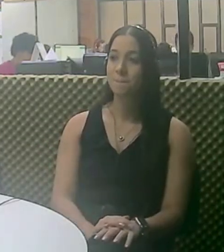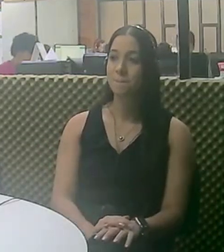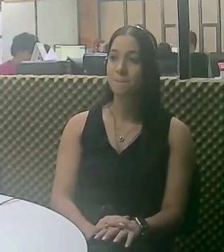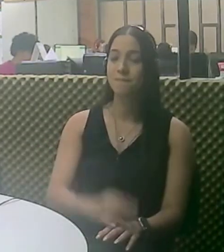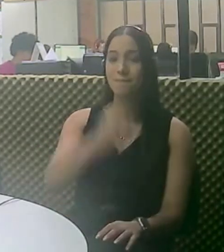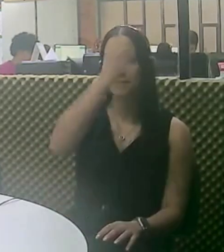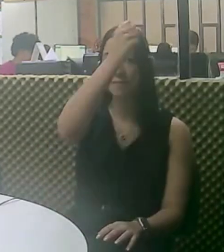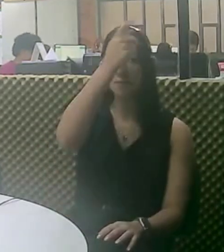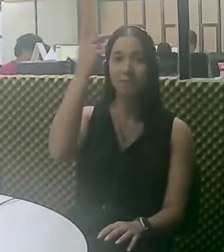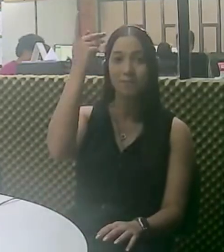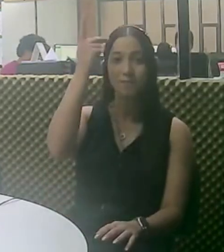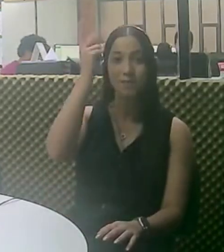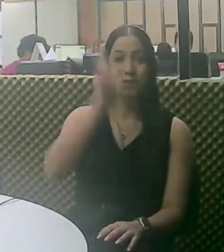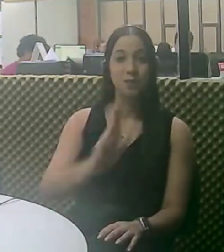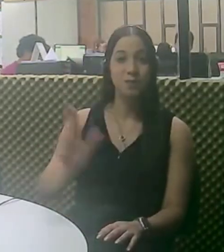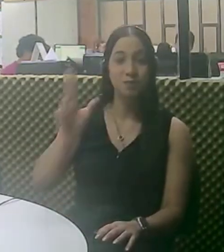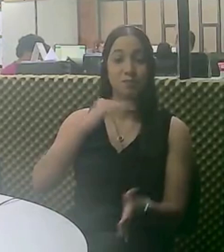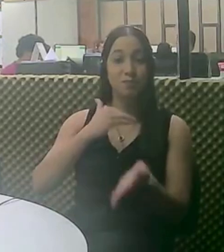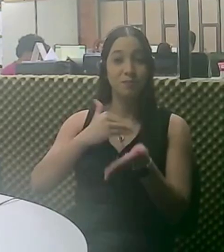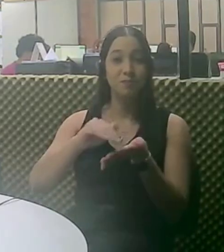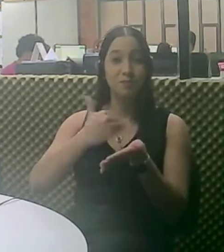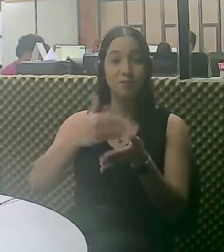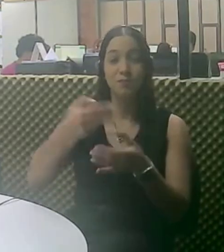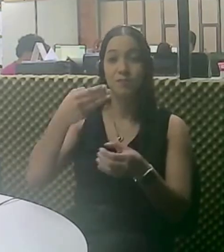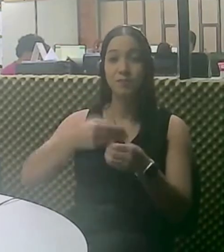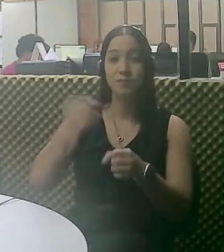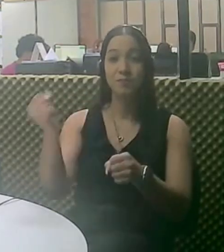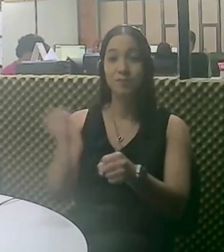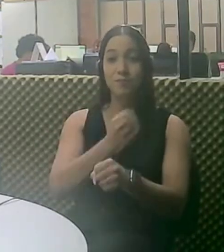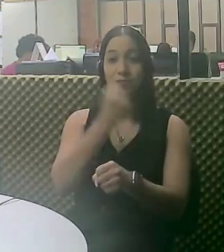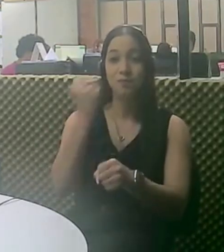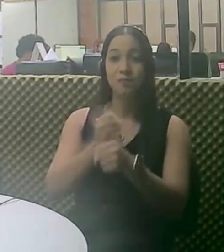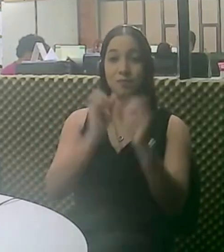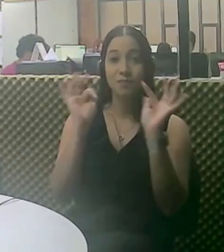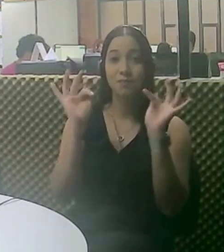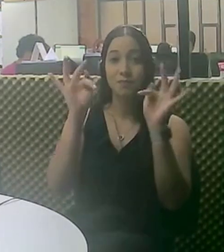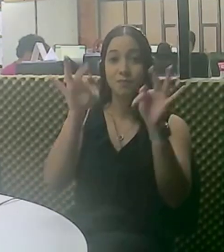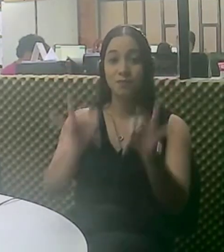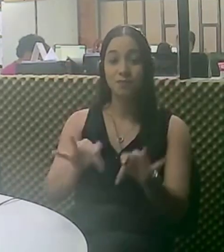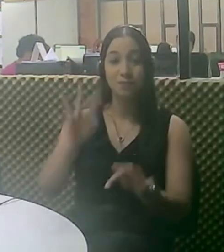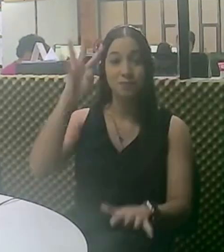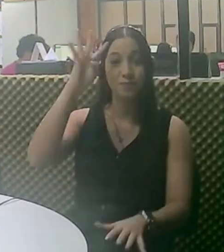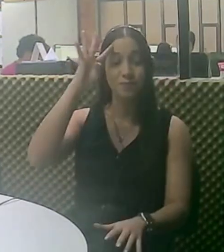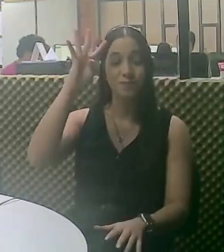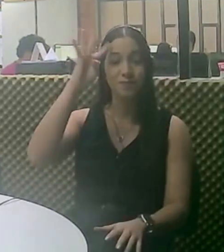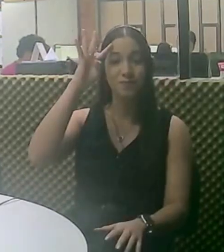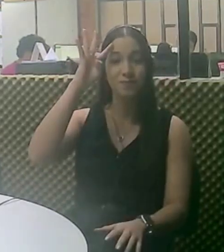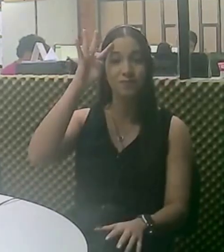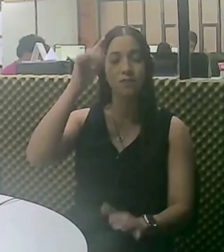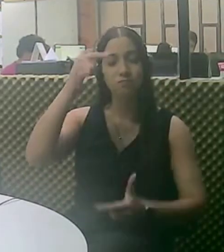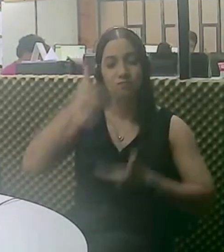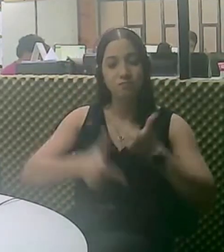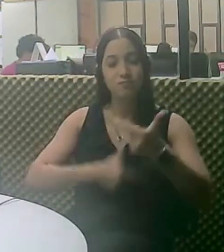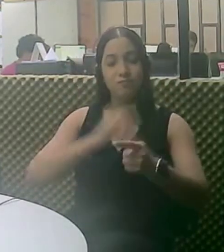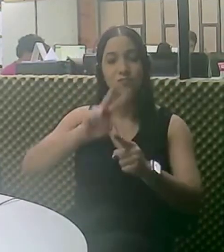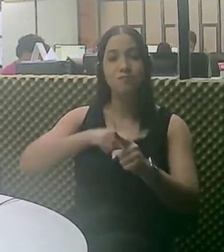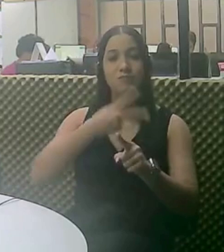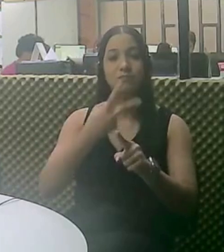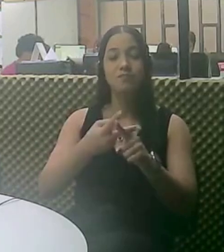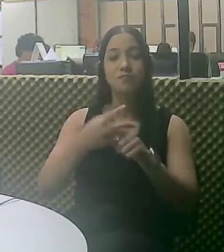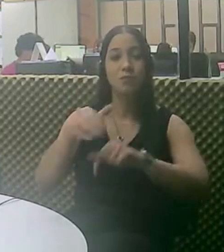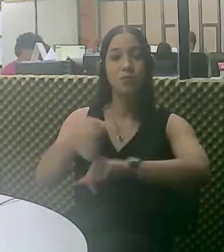A Prefeitura de Uberlândia, por meio da Secretaria Municipal de Obras, finalizou nesta última quarta-feira os trabalhos de